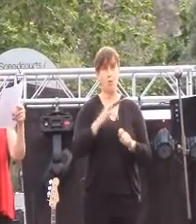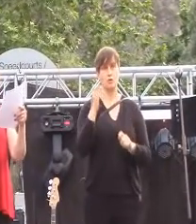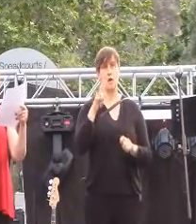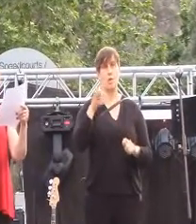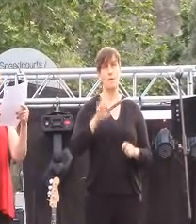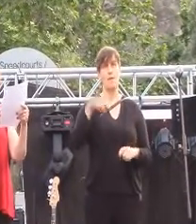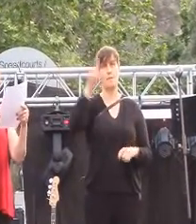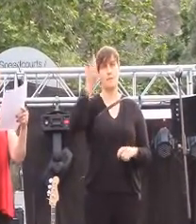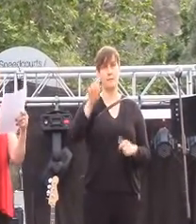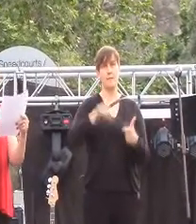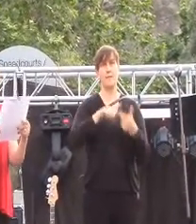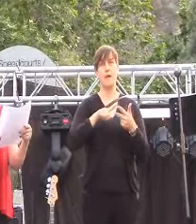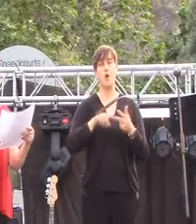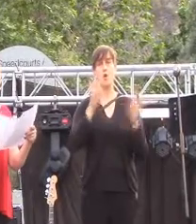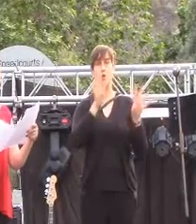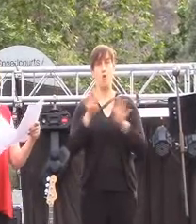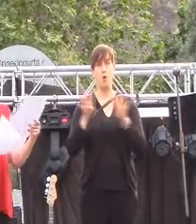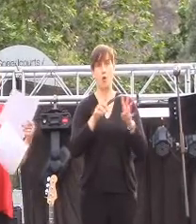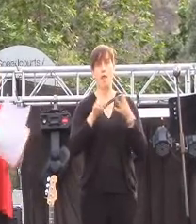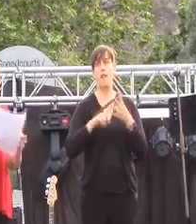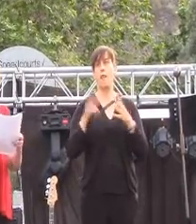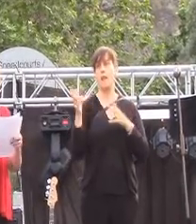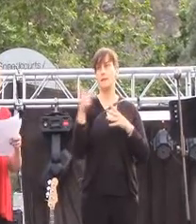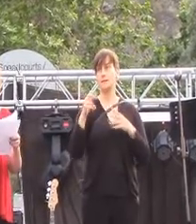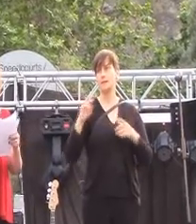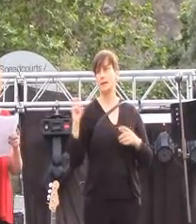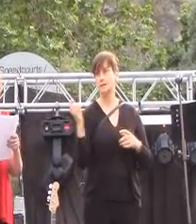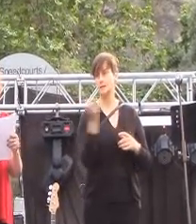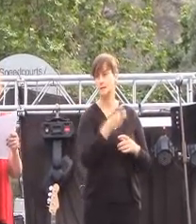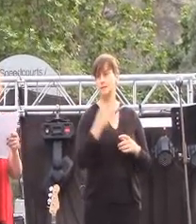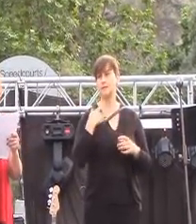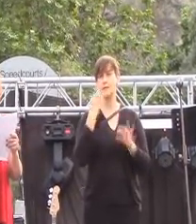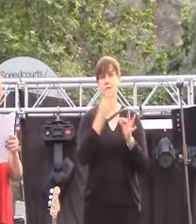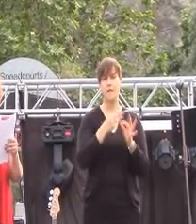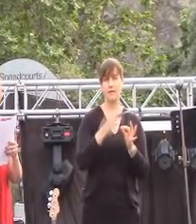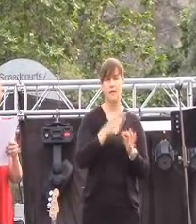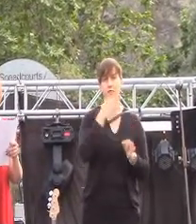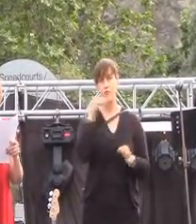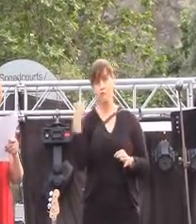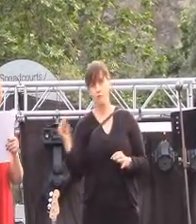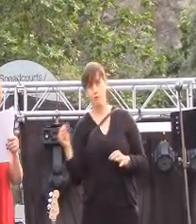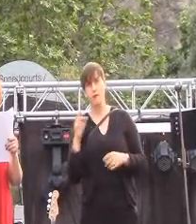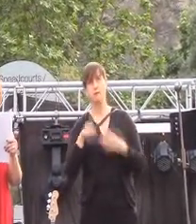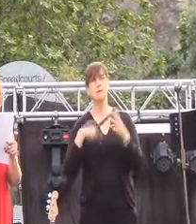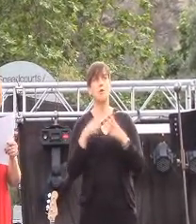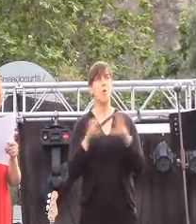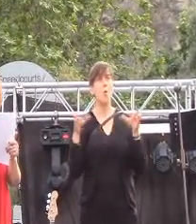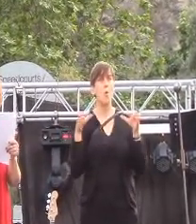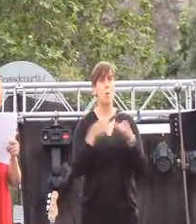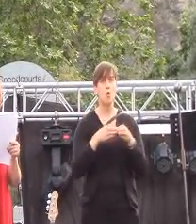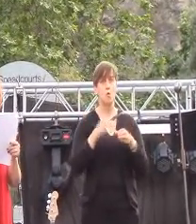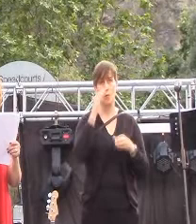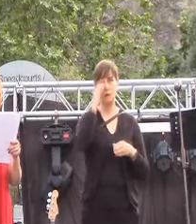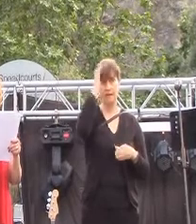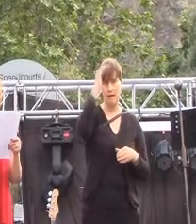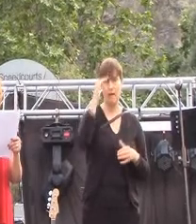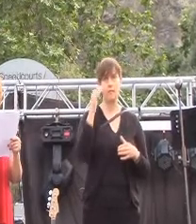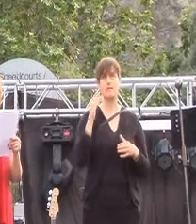I. La Coral, els casals infantil i de joves. El grup de la gent